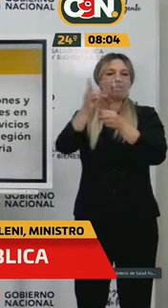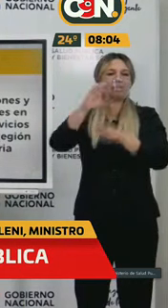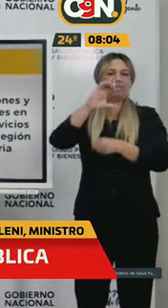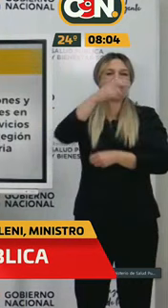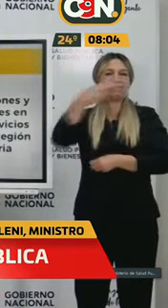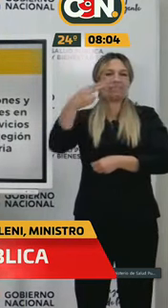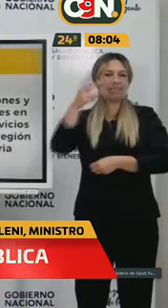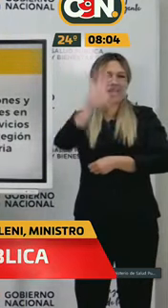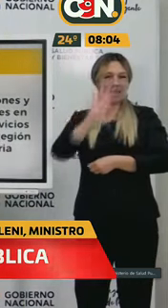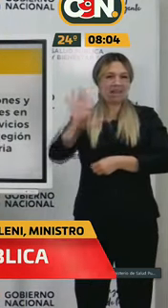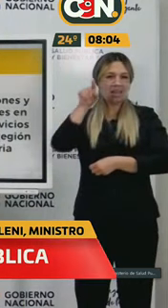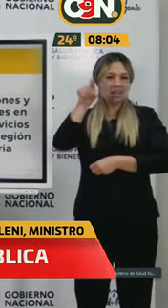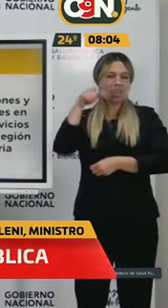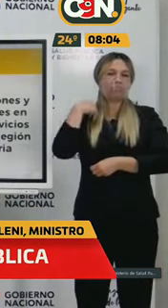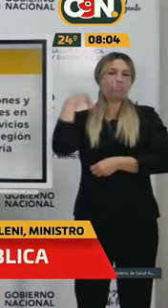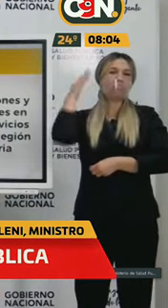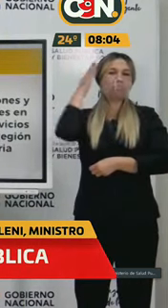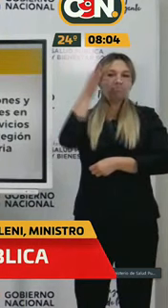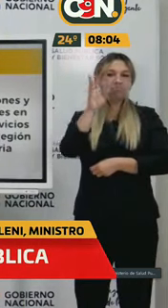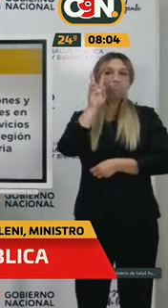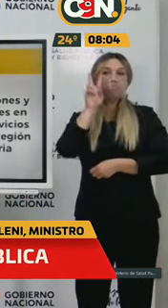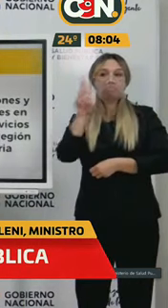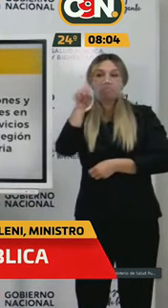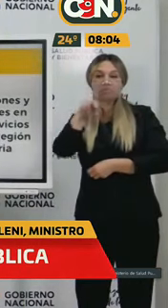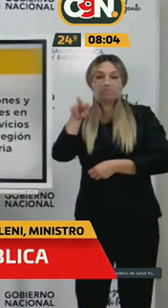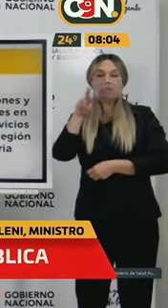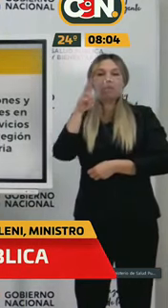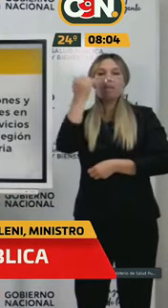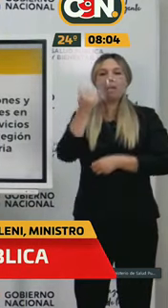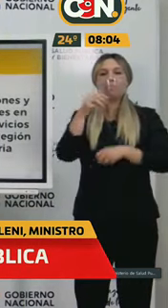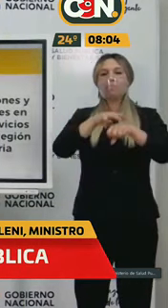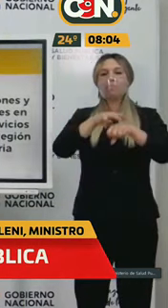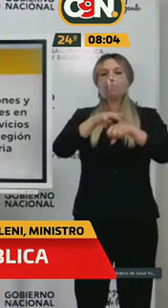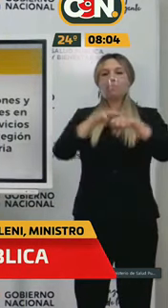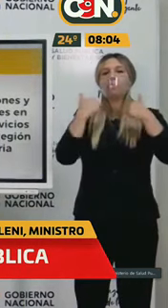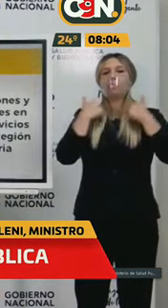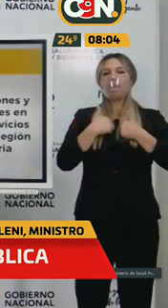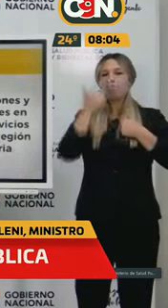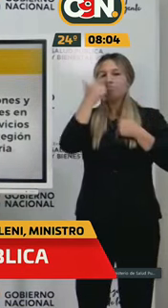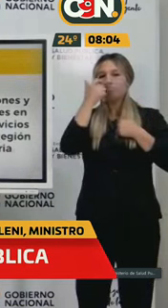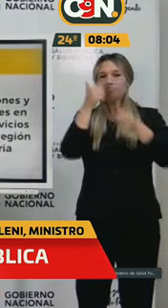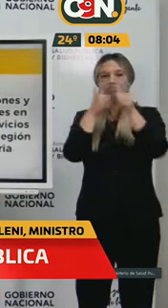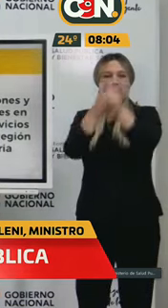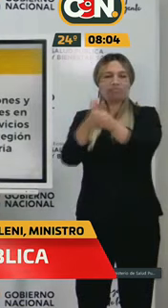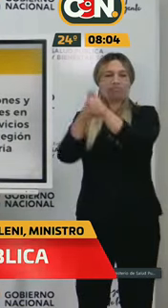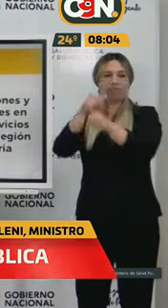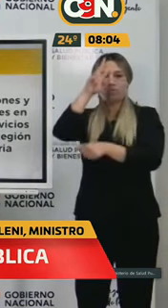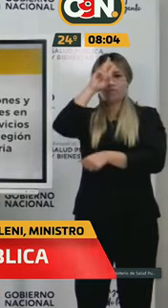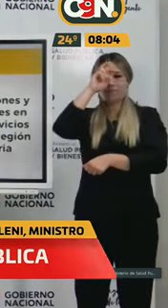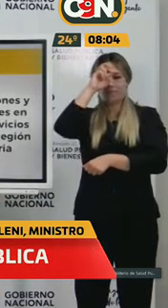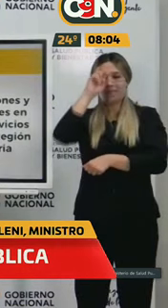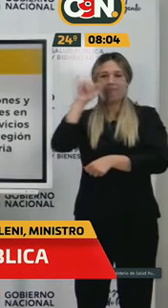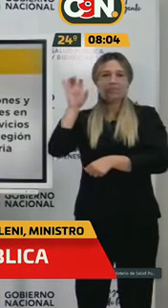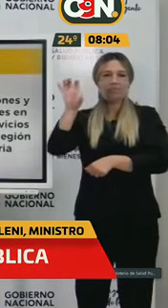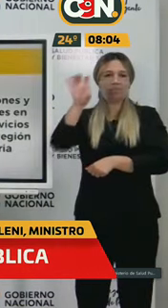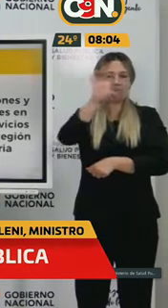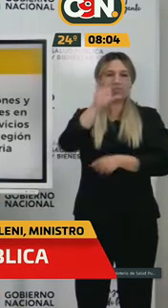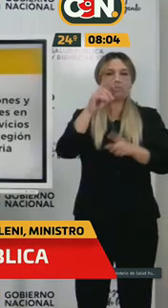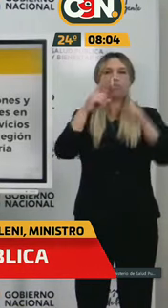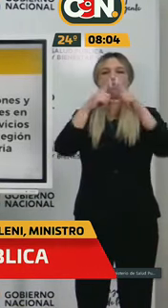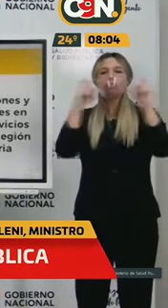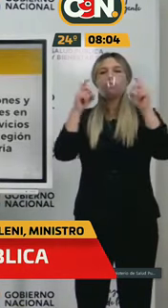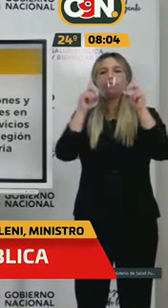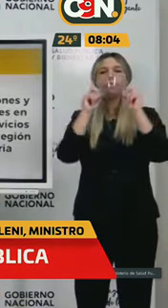Chaco. Hay una serie de intervenciones que el Ministerio de Salud Pública está haciendo ahí como institución, en otras ocasiones